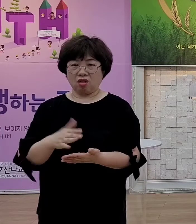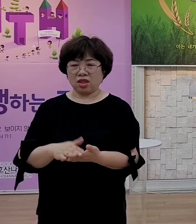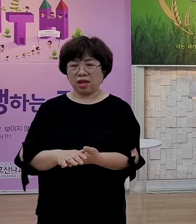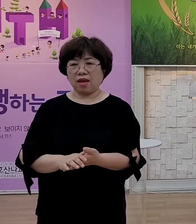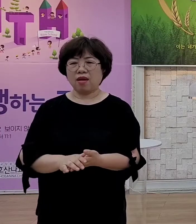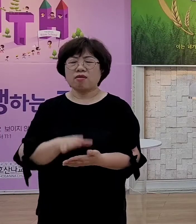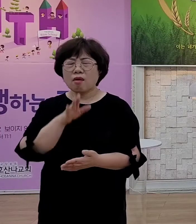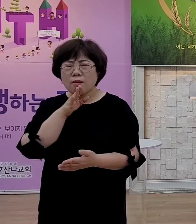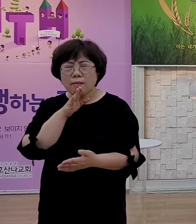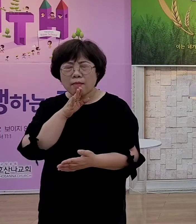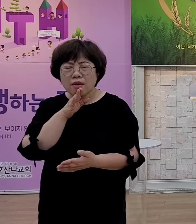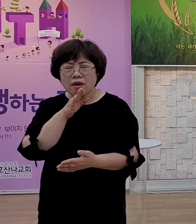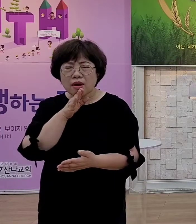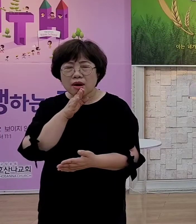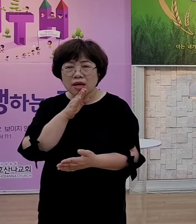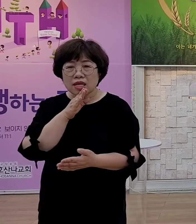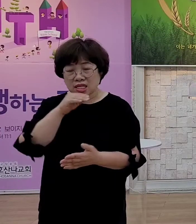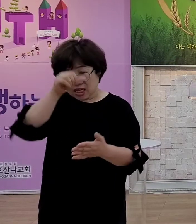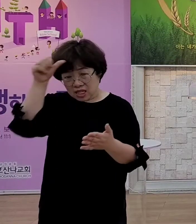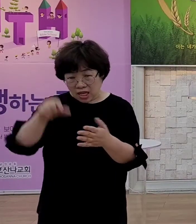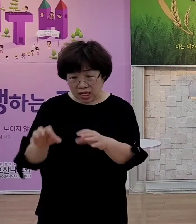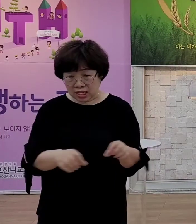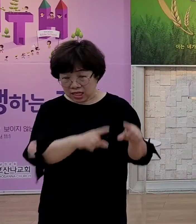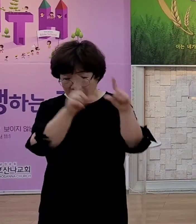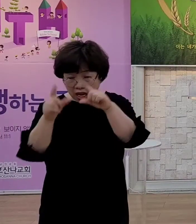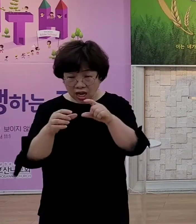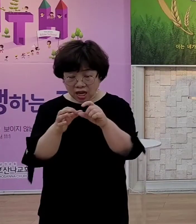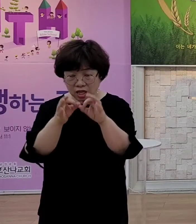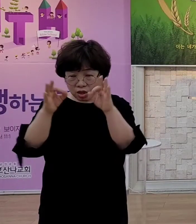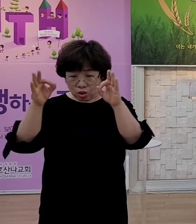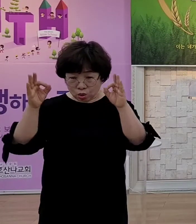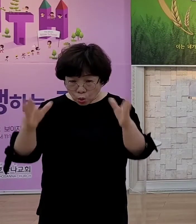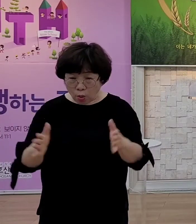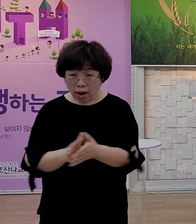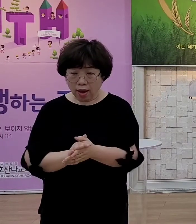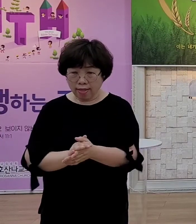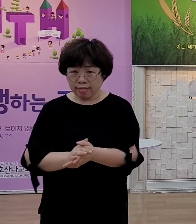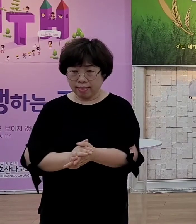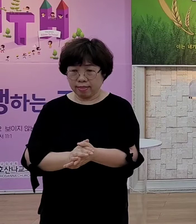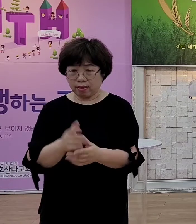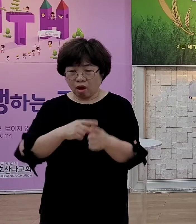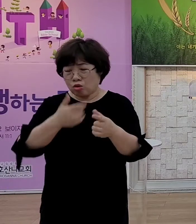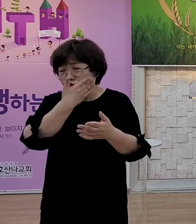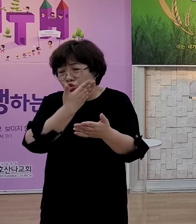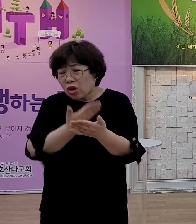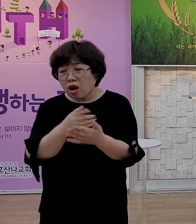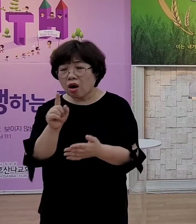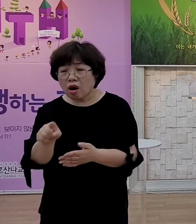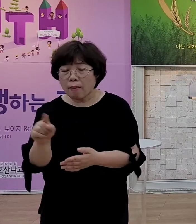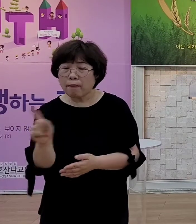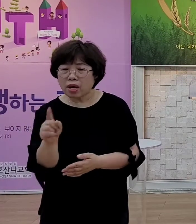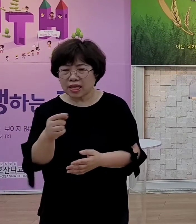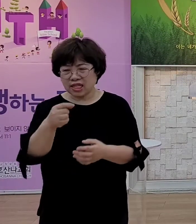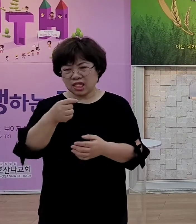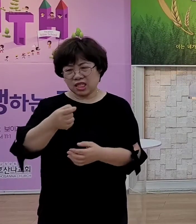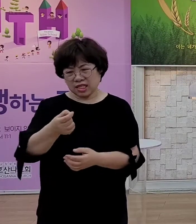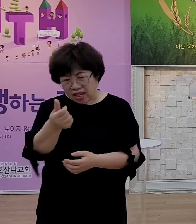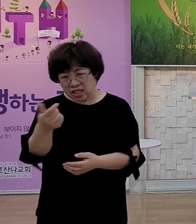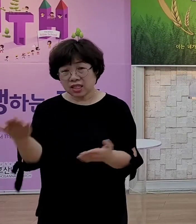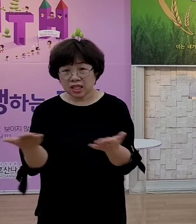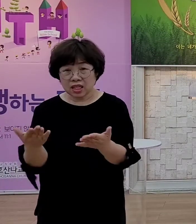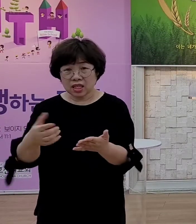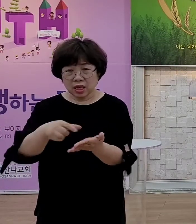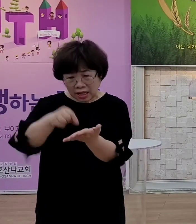우리의 삶은 한평생을 살아보지만 그런 것도 중요하지만 사실은 사소한 것들,